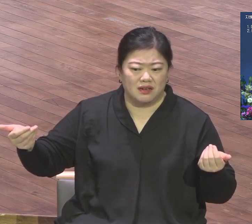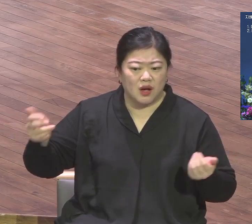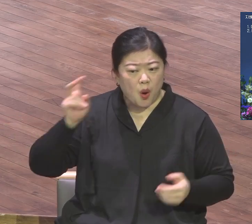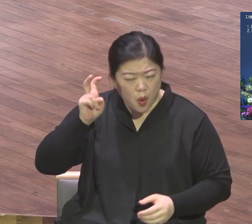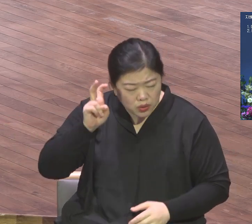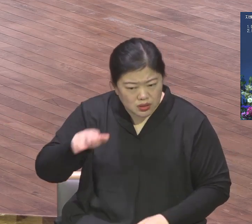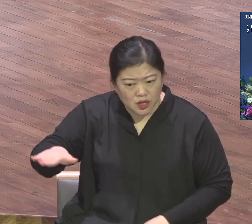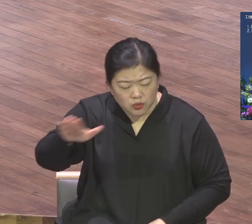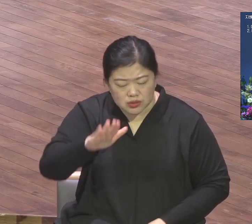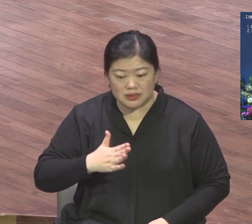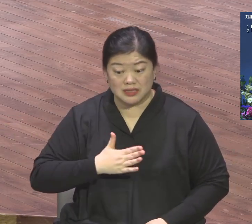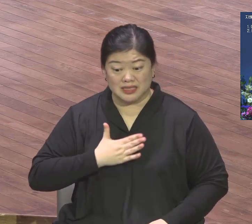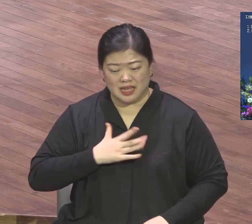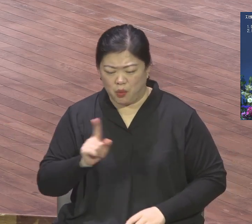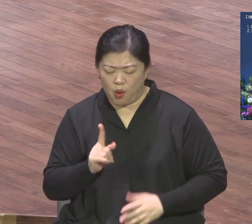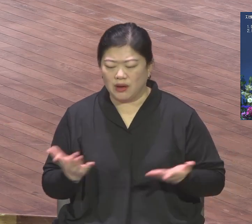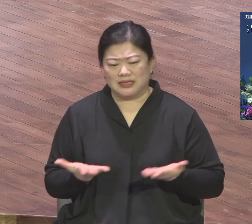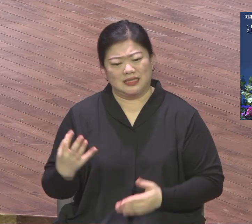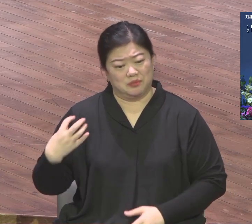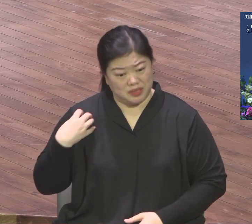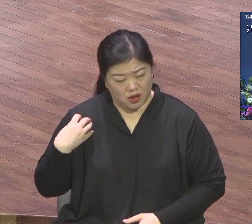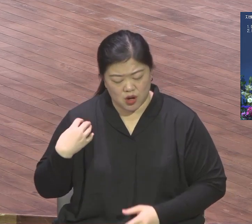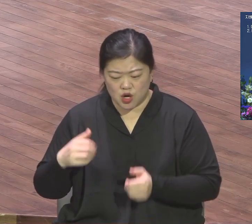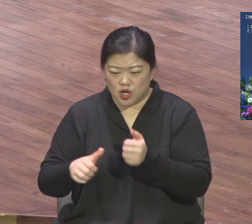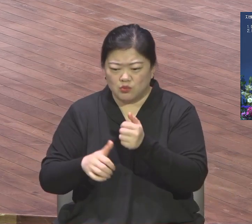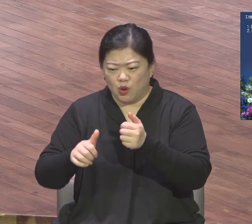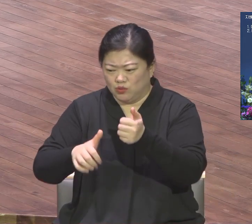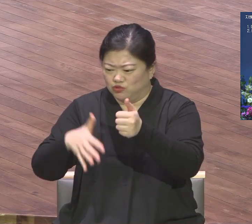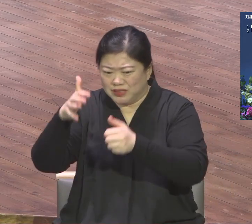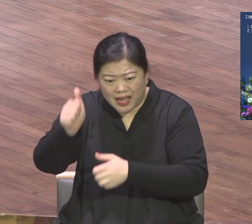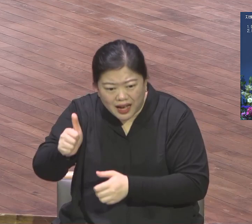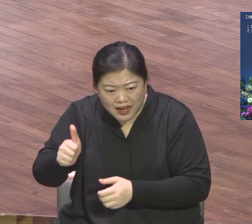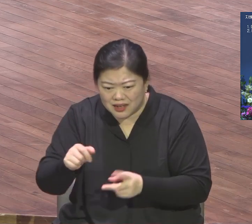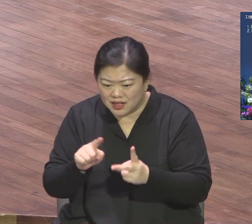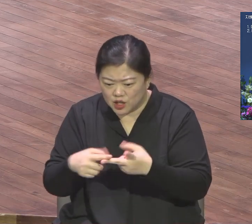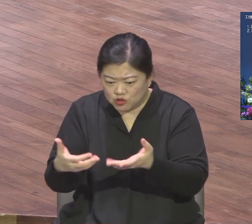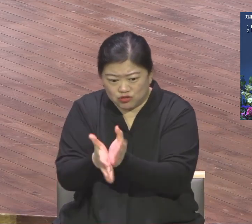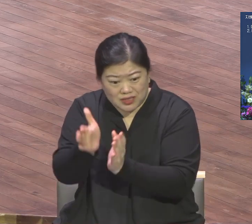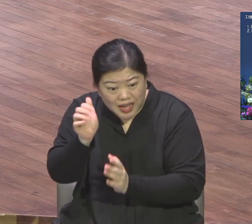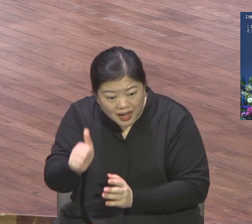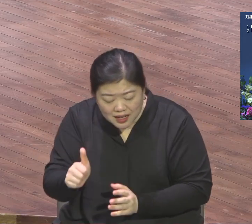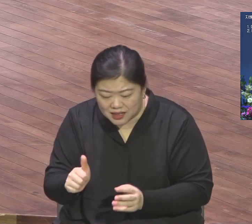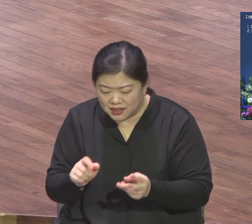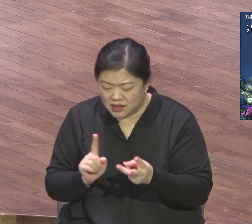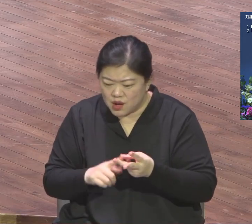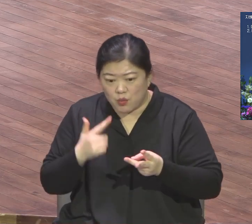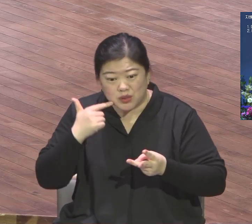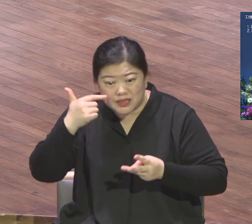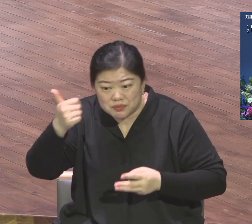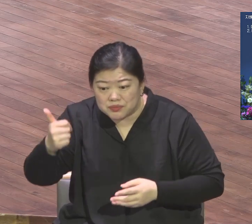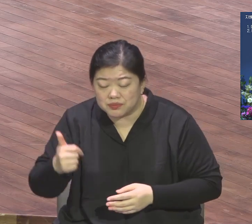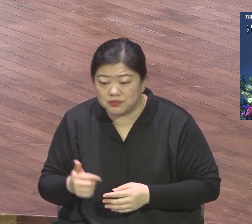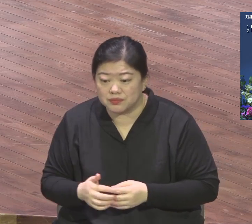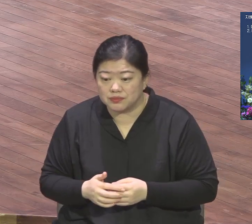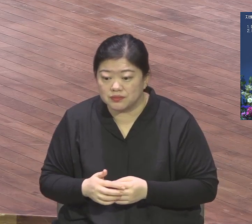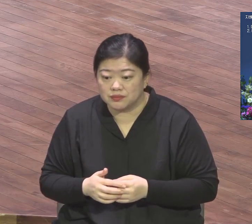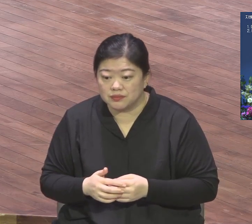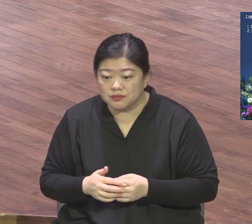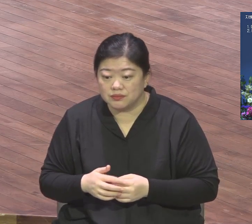위원장들, 장로님들, 부장들, 회장들, 장들 말 함부로 하면